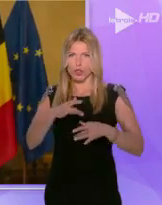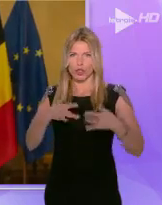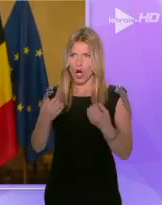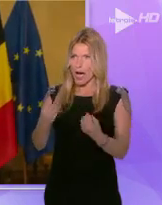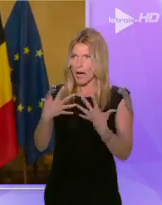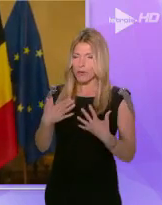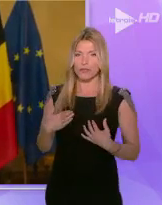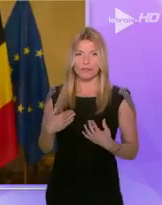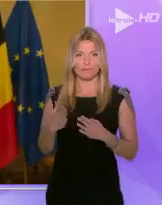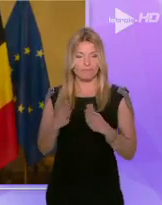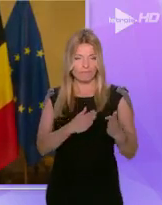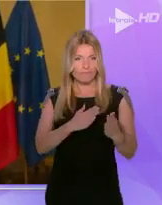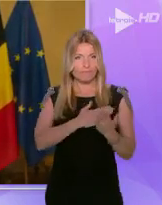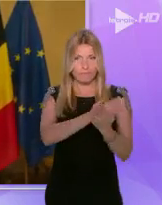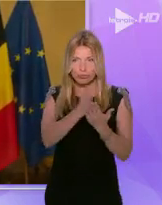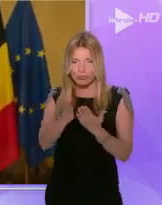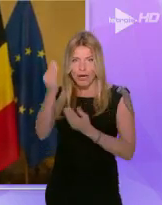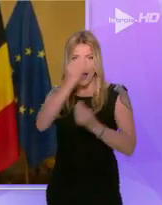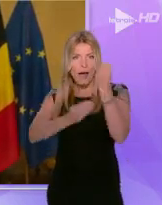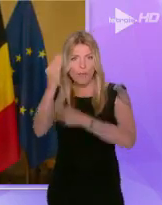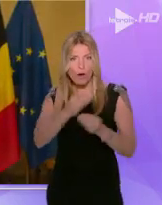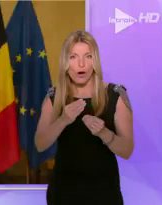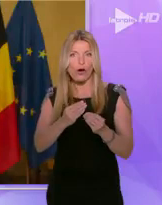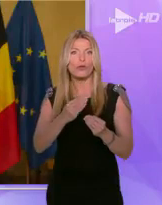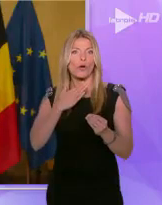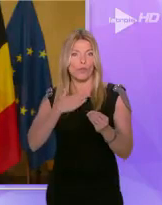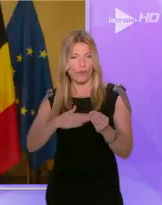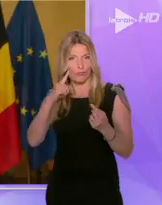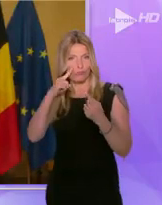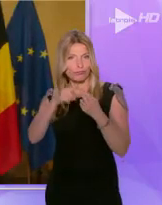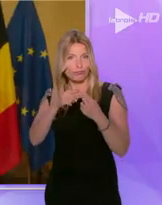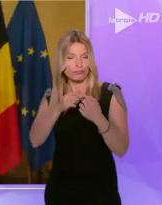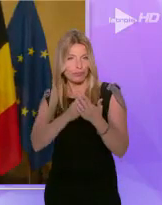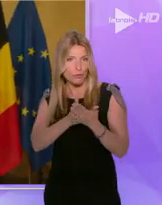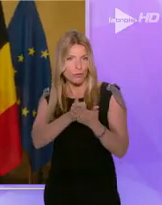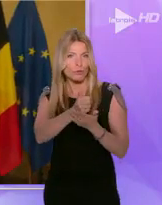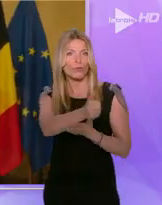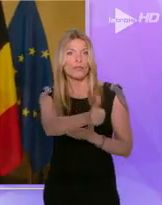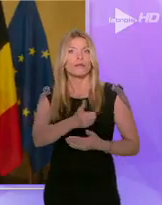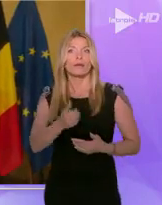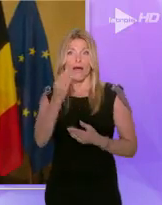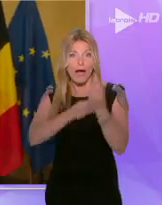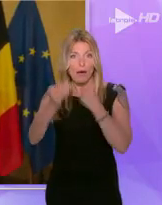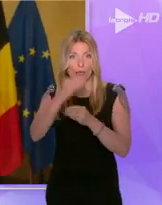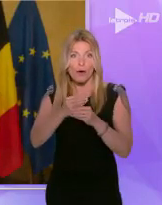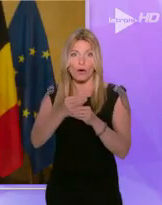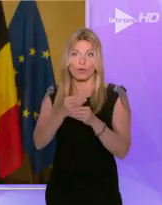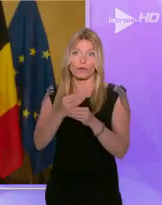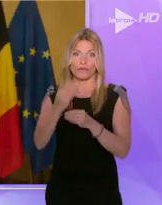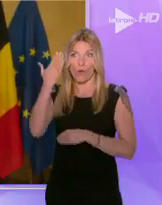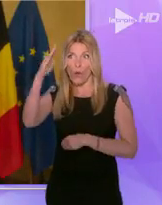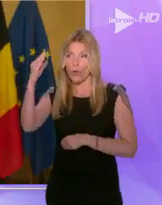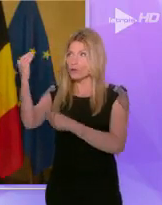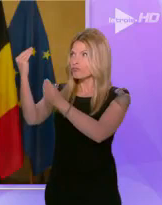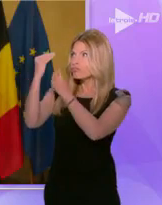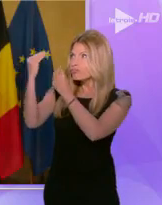Apprendre au sens large est une des clés pour y parvenir. Apprendre des autres et avec